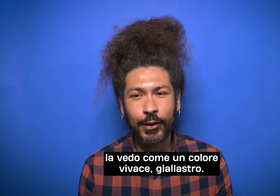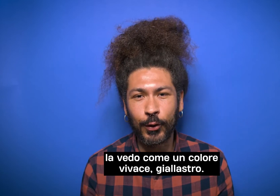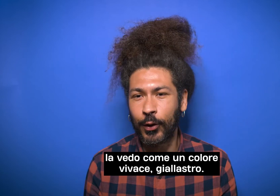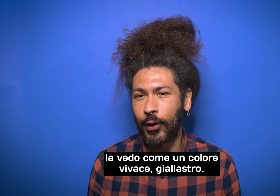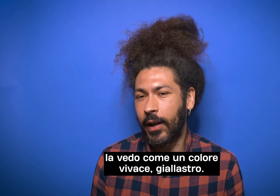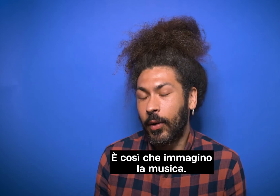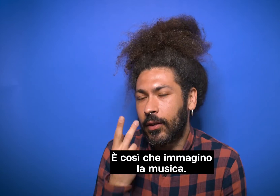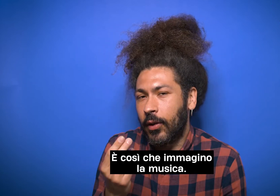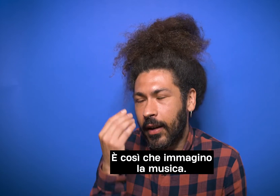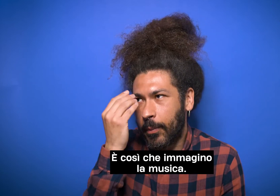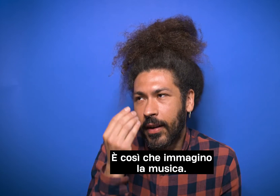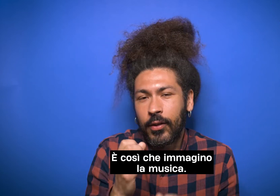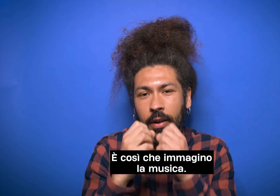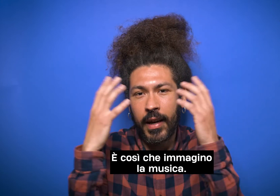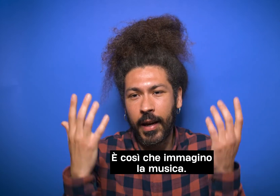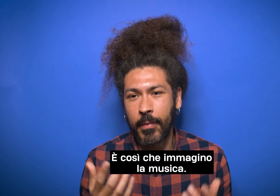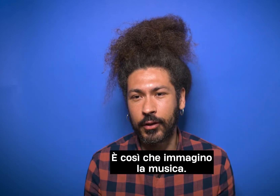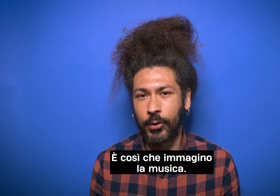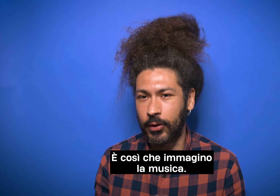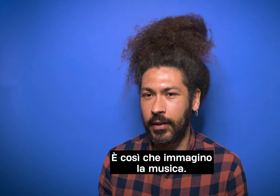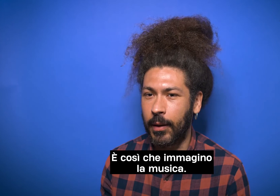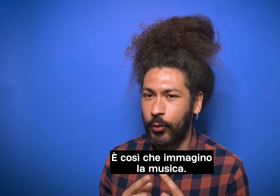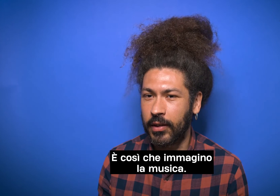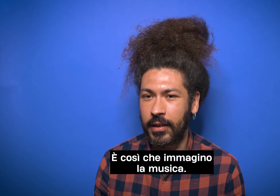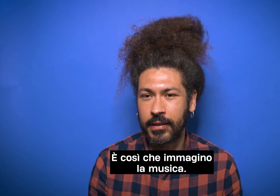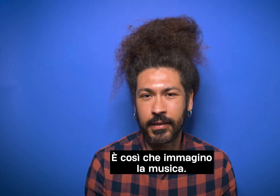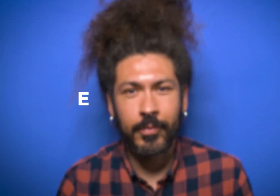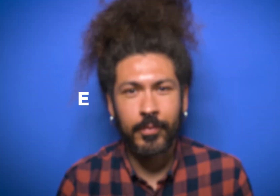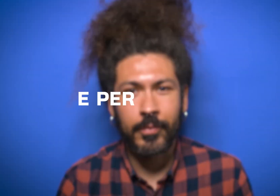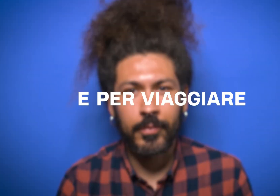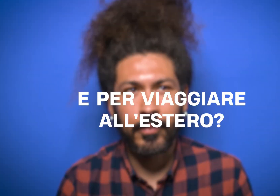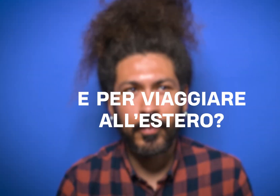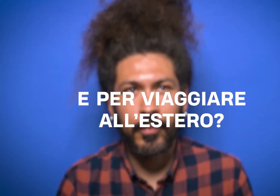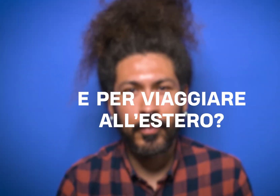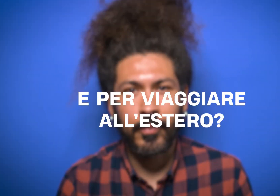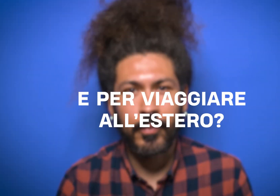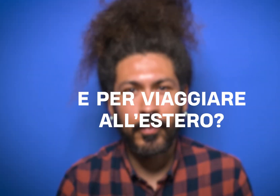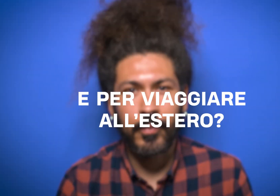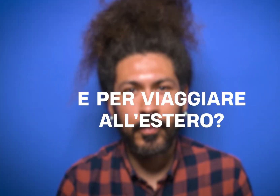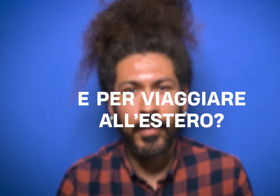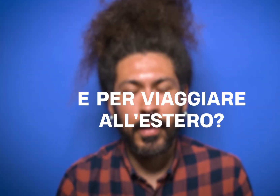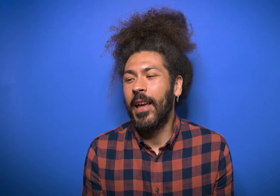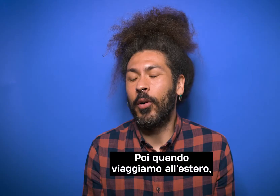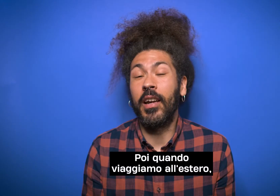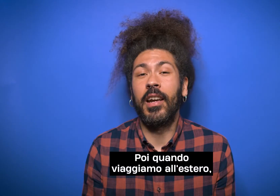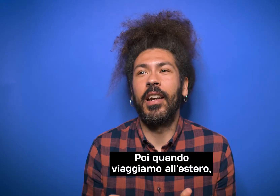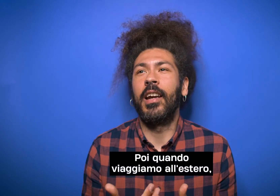giallastro, e questo che penso e immagino così la musica. Poi